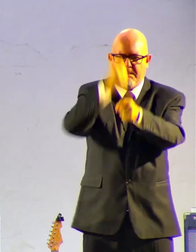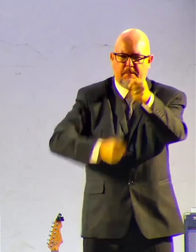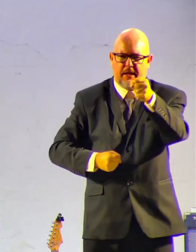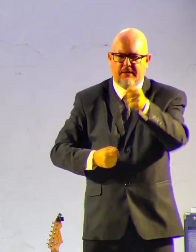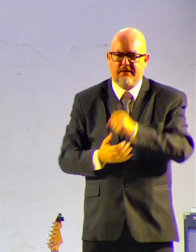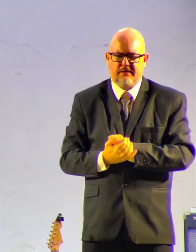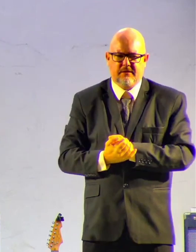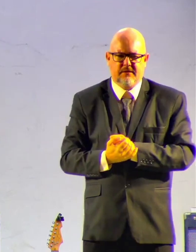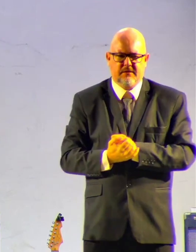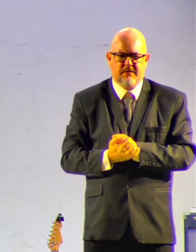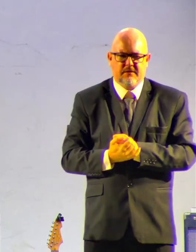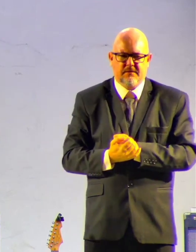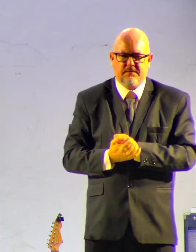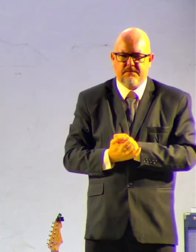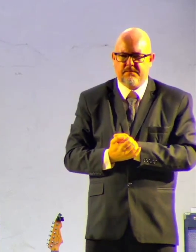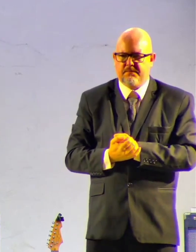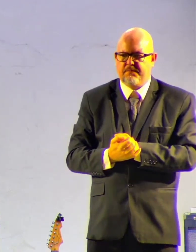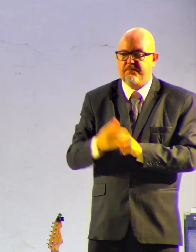de Ceausescu.